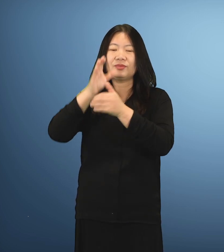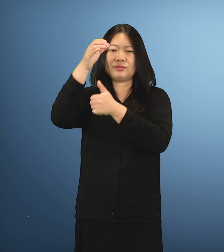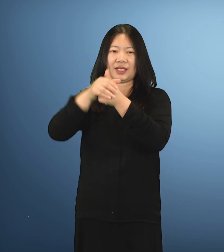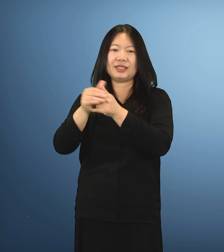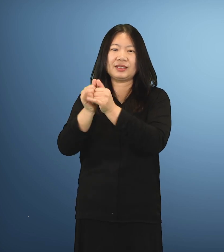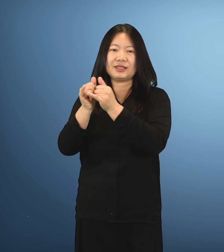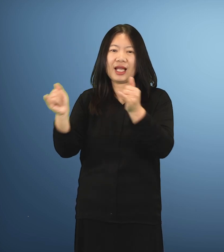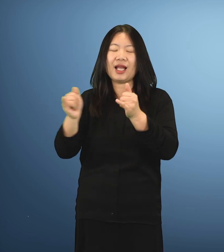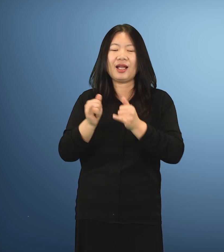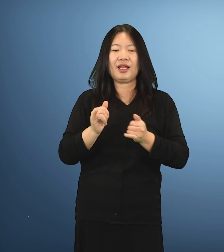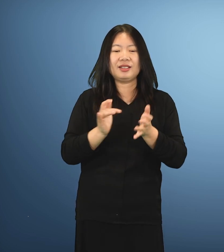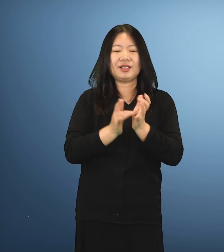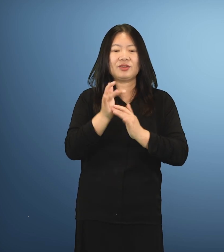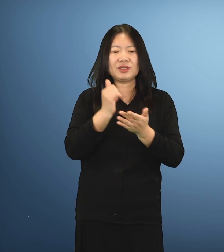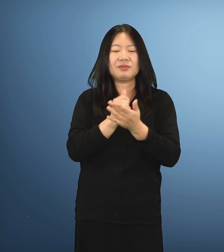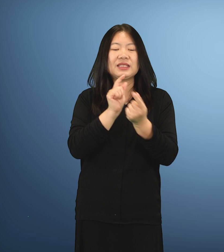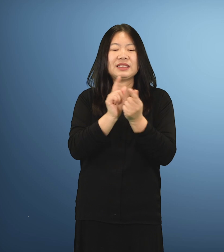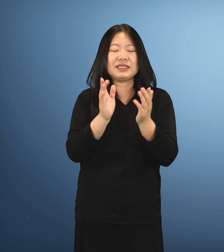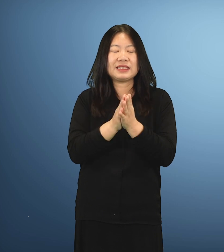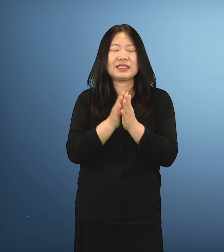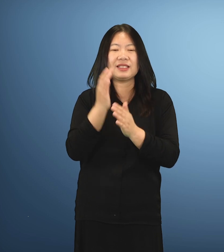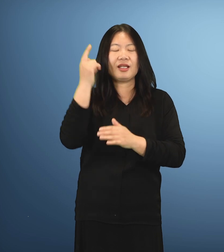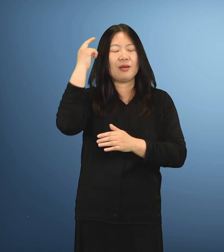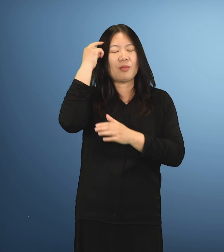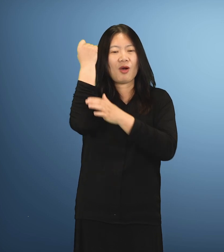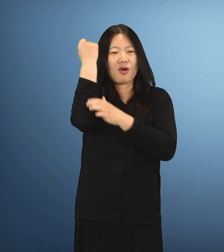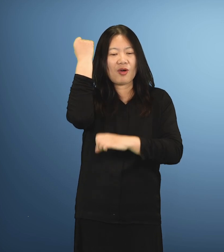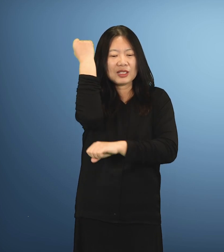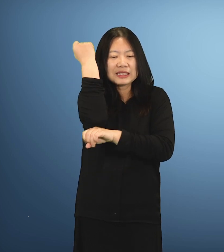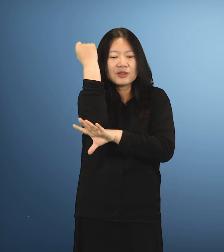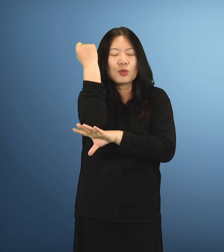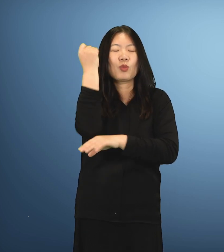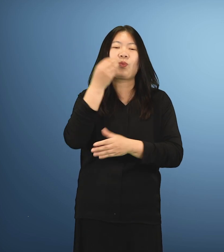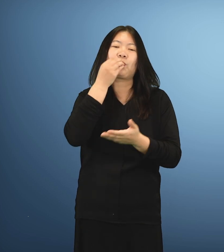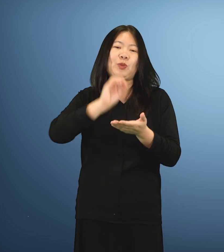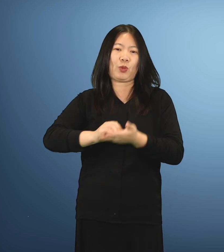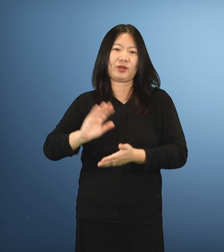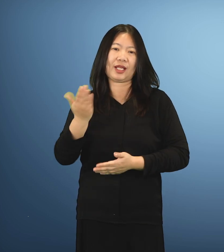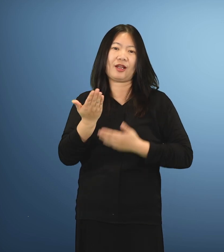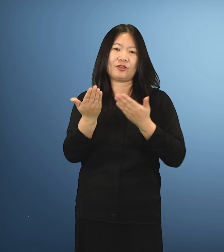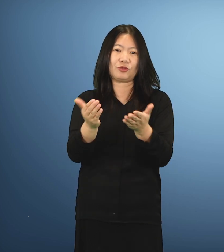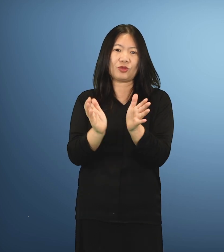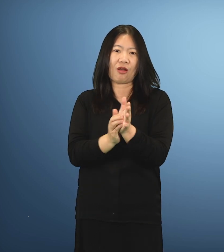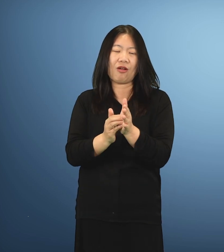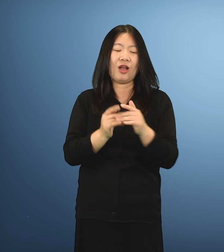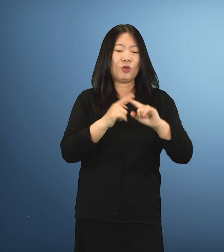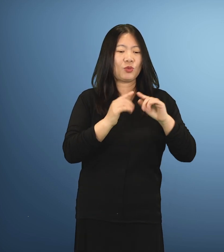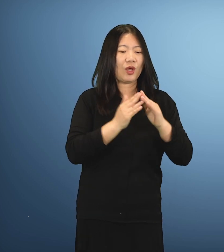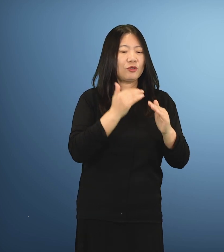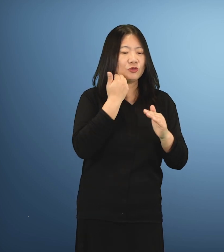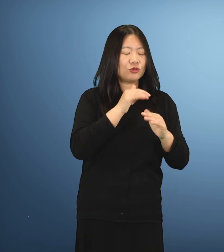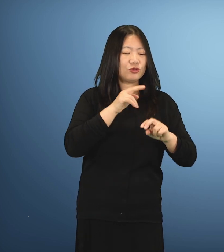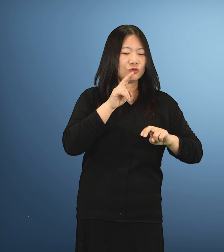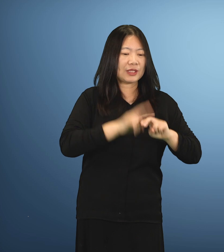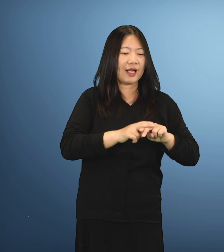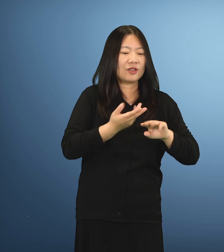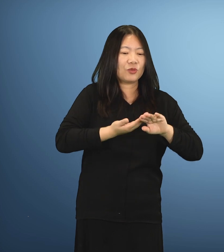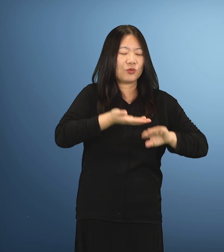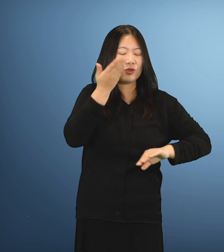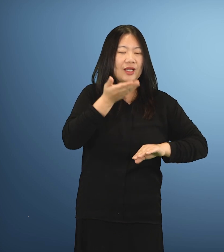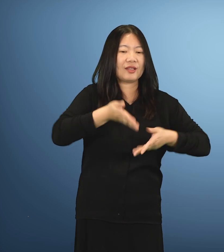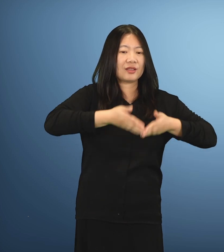친히 모퉁이돌이 되셨느니라. 할렐루야. 교회는 누구의 터 위에 세워진 겁니까?